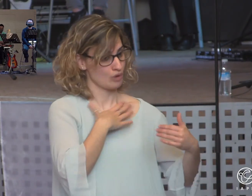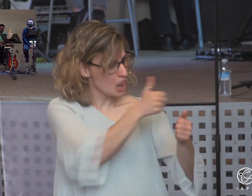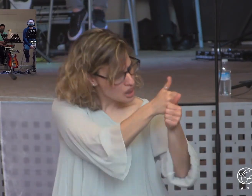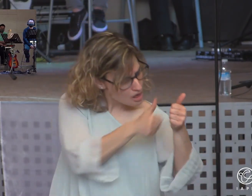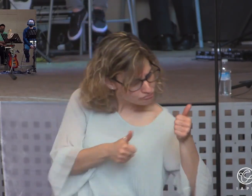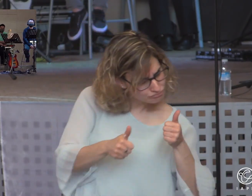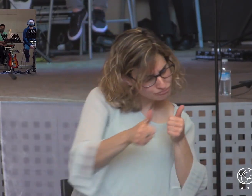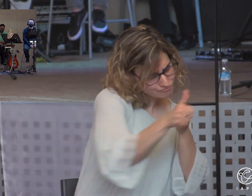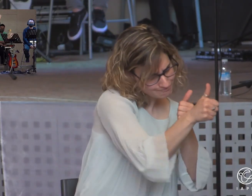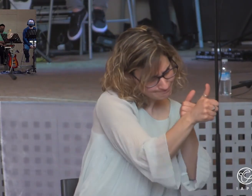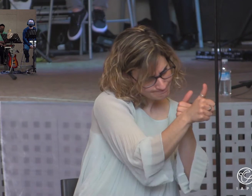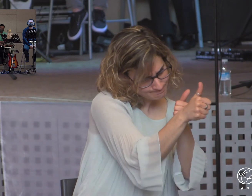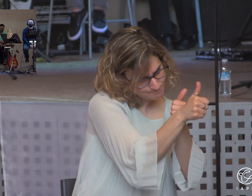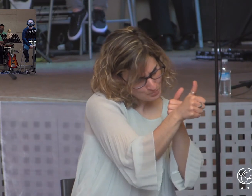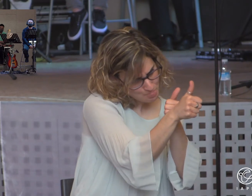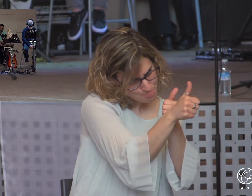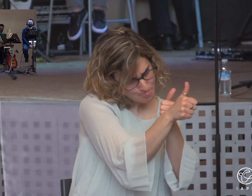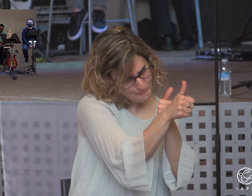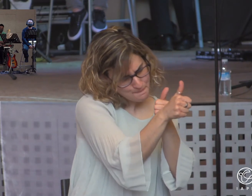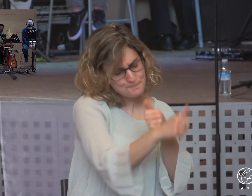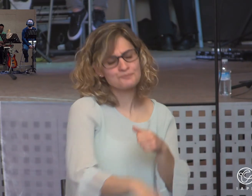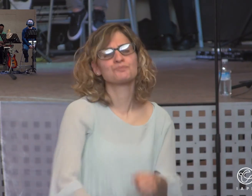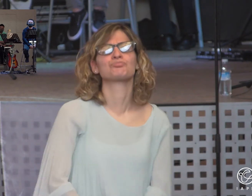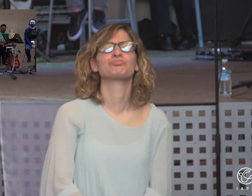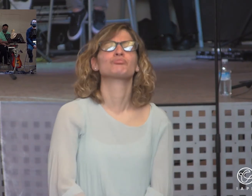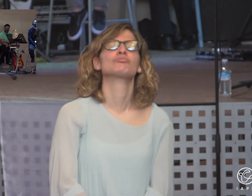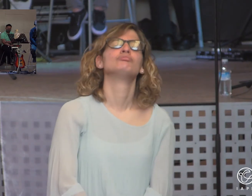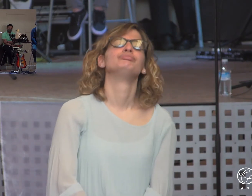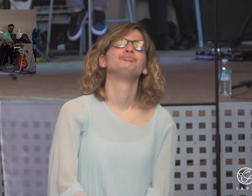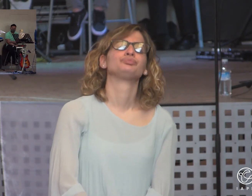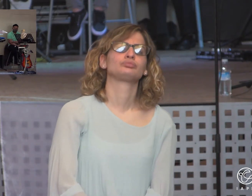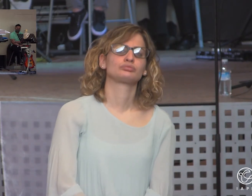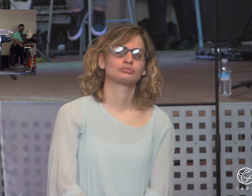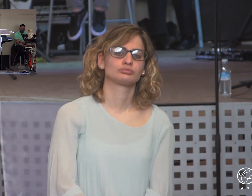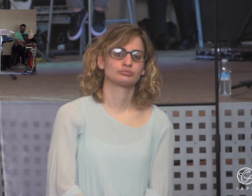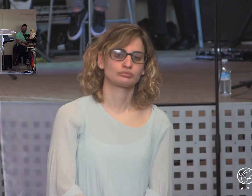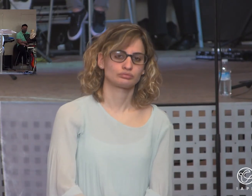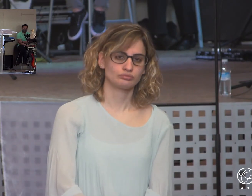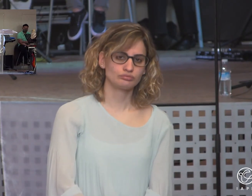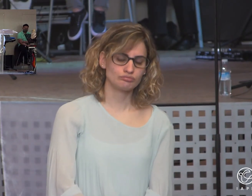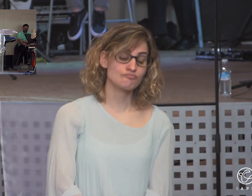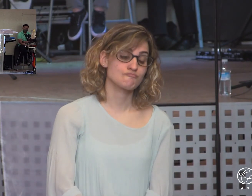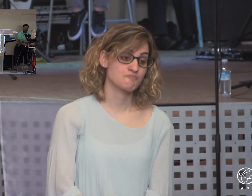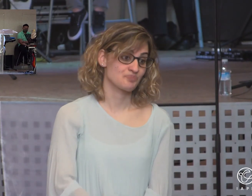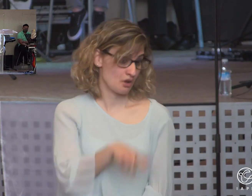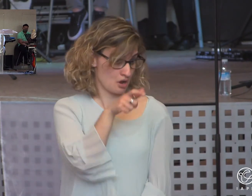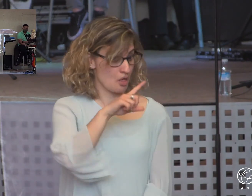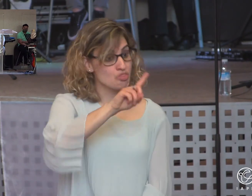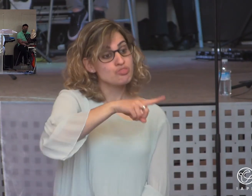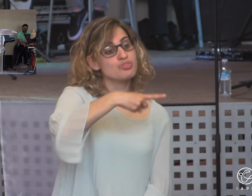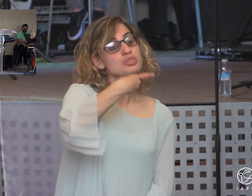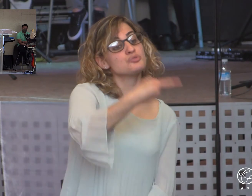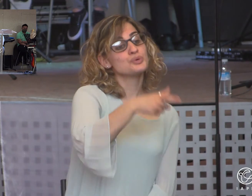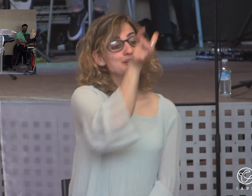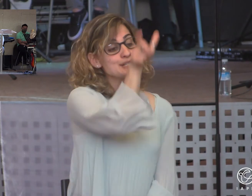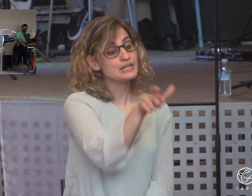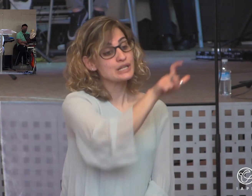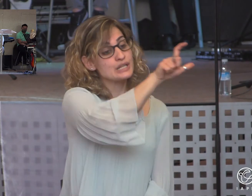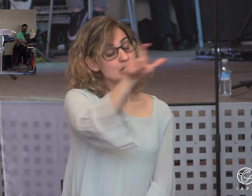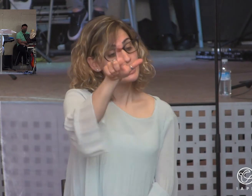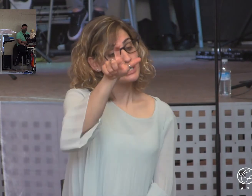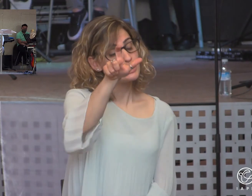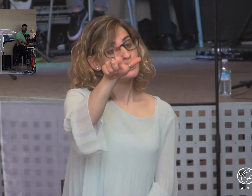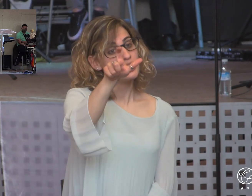Y bajaron al Señor Jesús, se llevaron al Señor Jesús y enterraron al